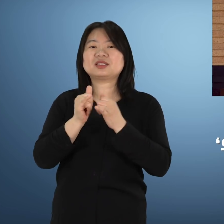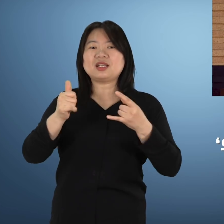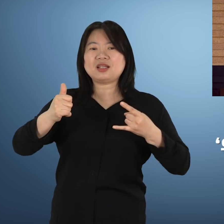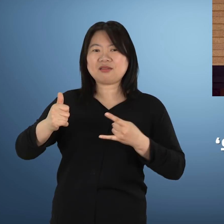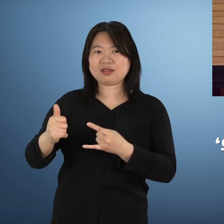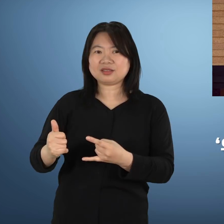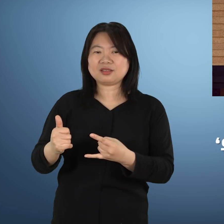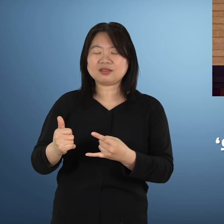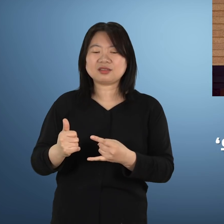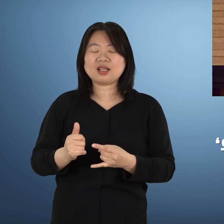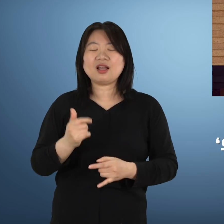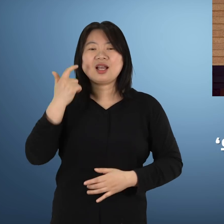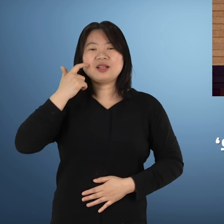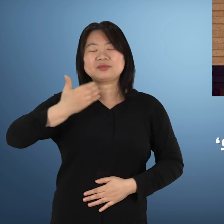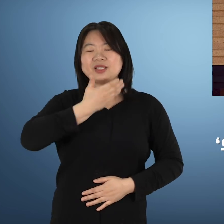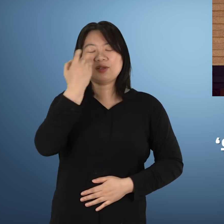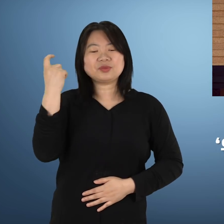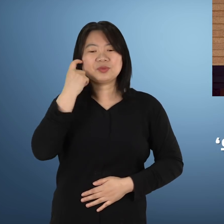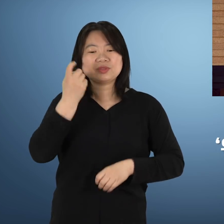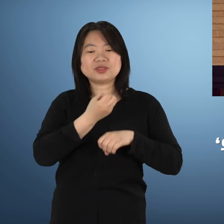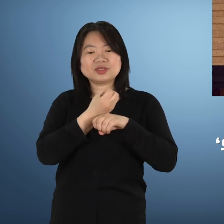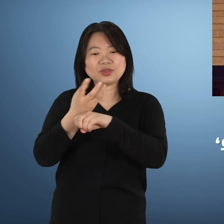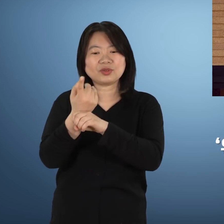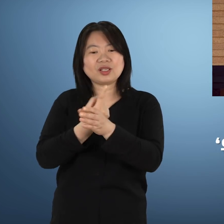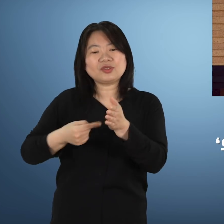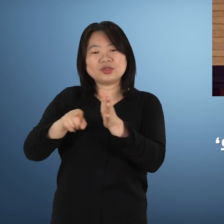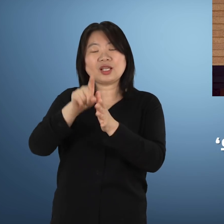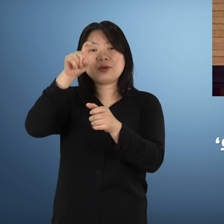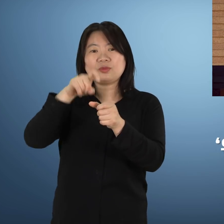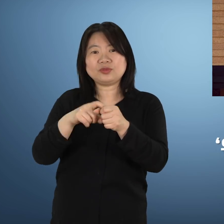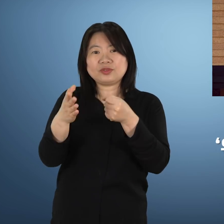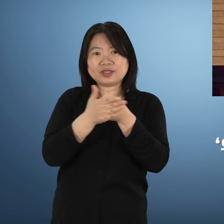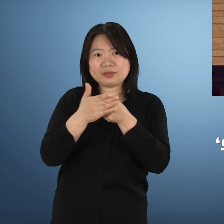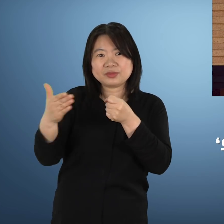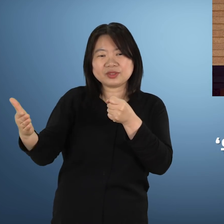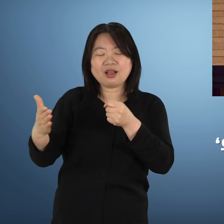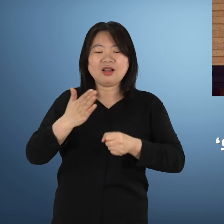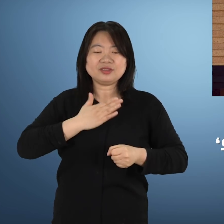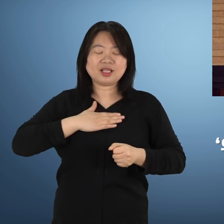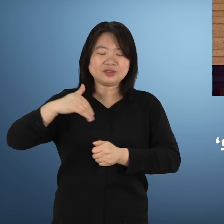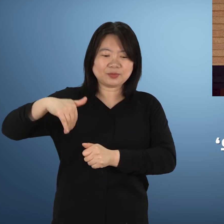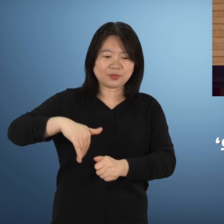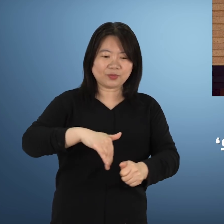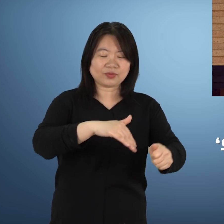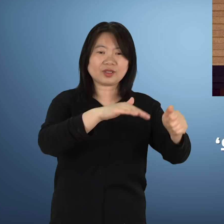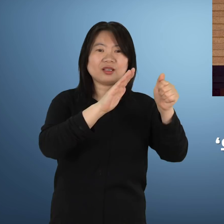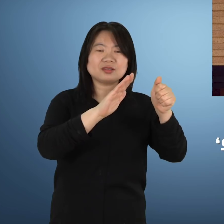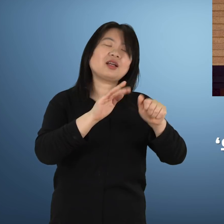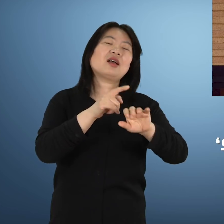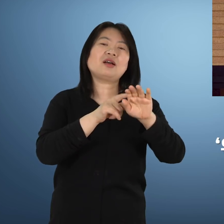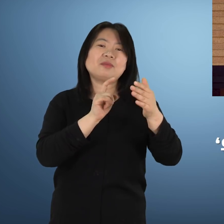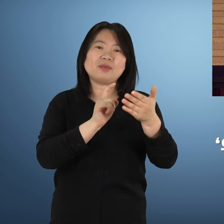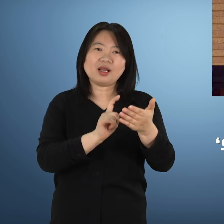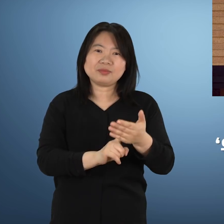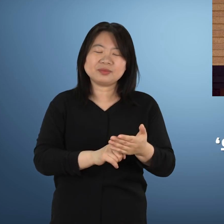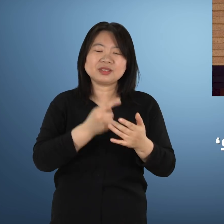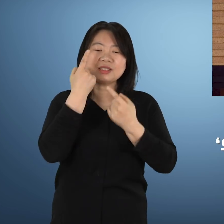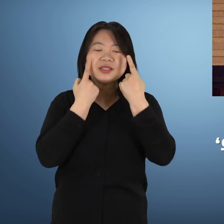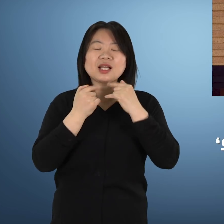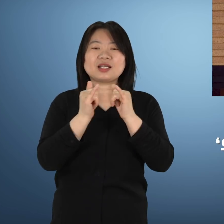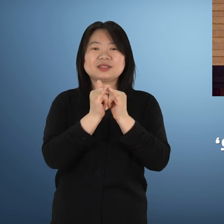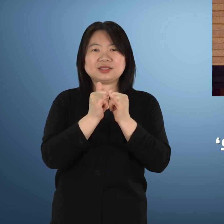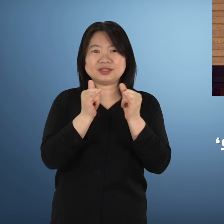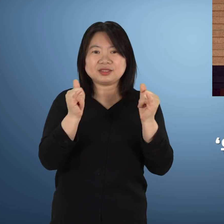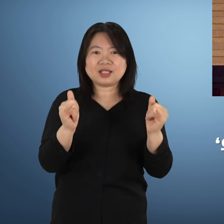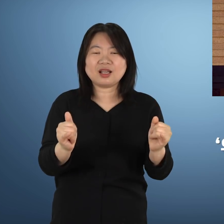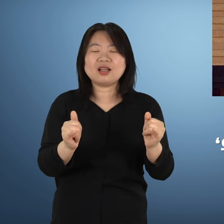자에게 아름다운 소식을 전하게 하려 하심이라 나를 보내사 마음이 상한